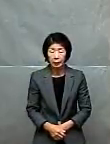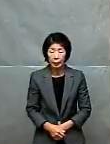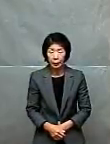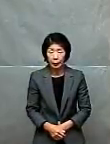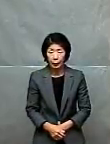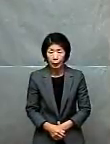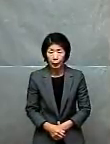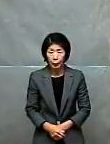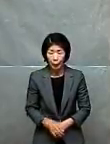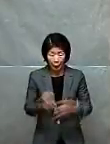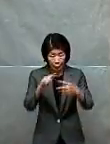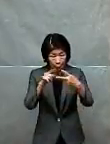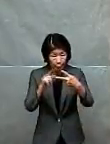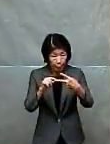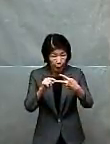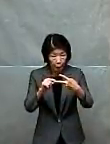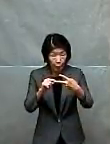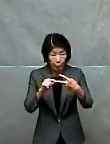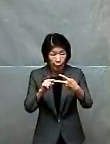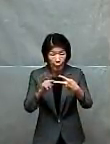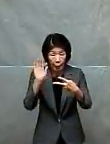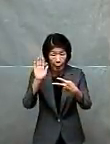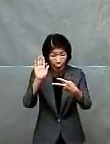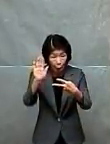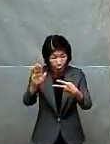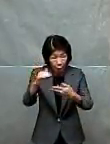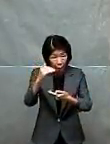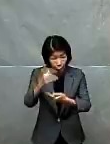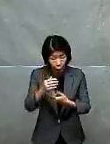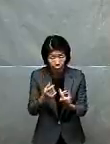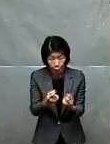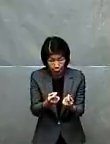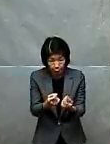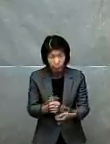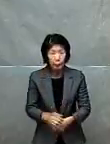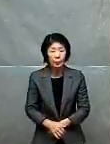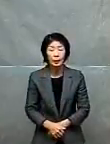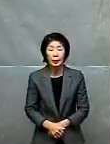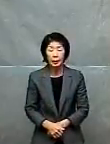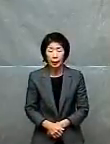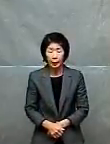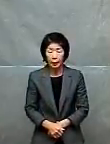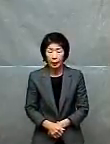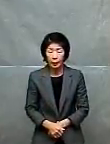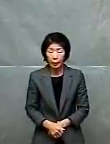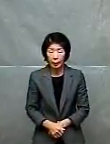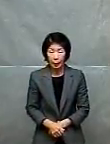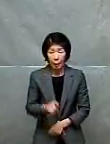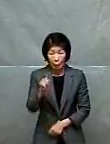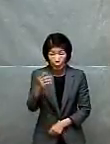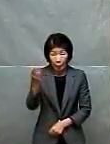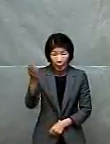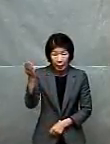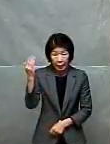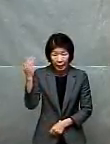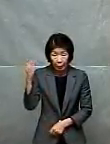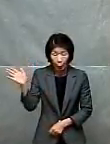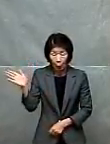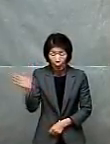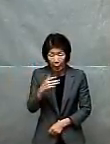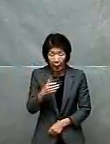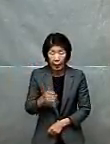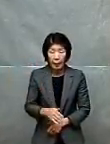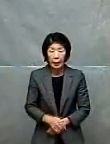で、2点目はこれからのお話だったと思いますけれども、それはあの先ほど来のそ